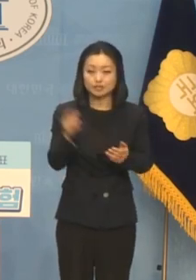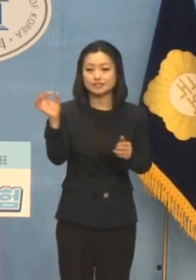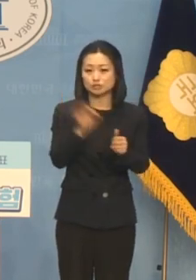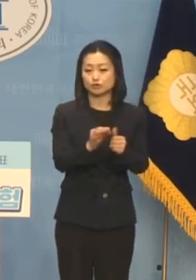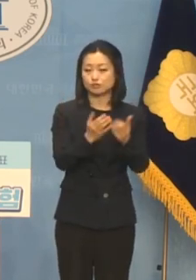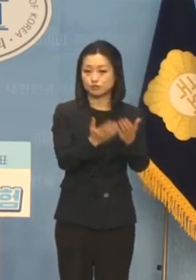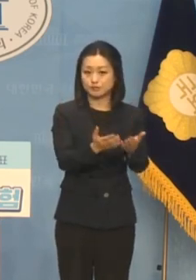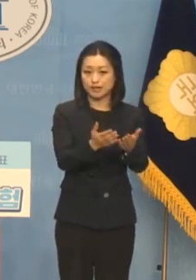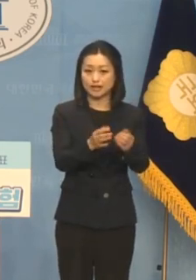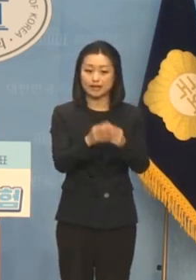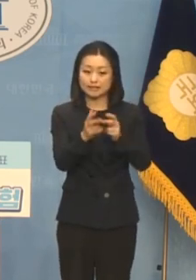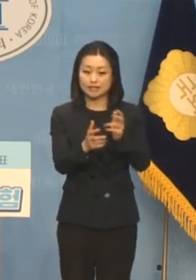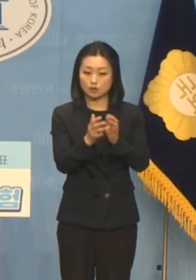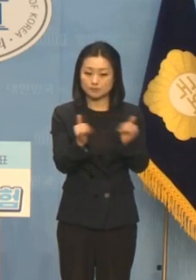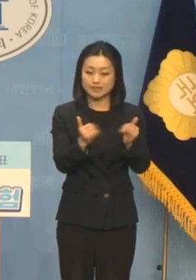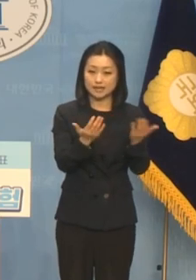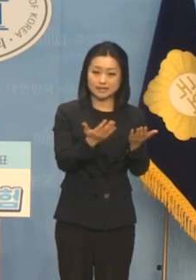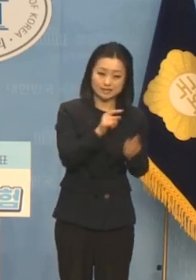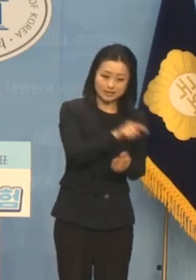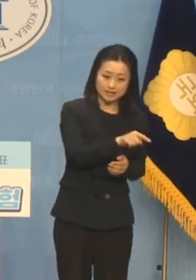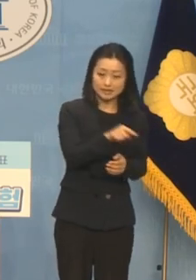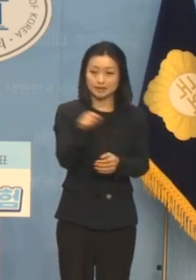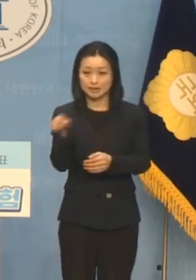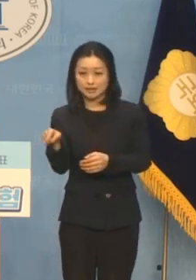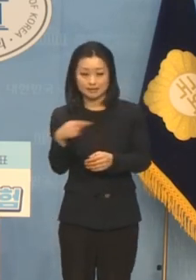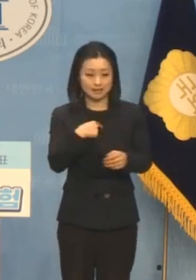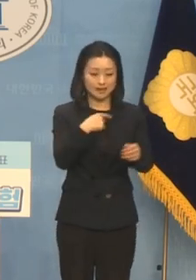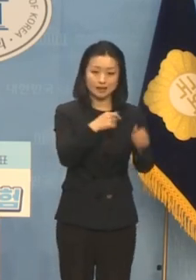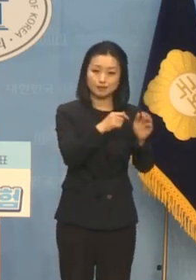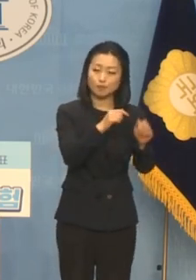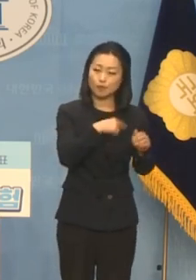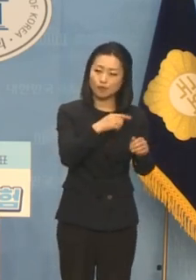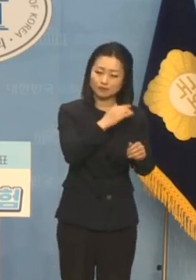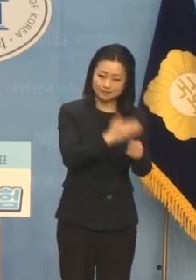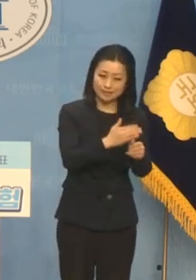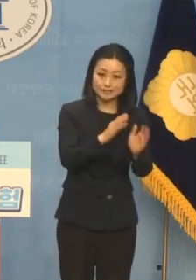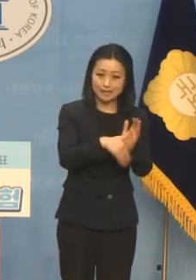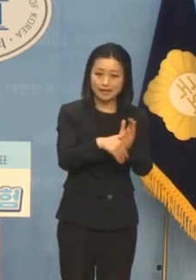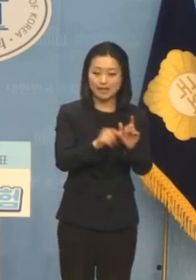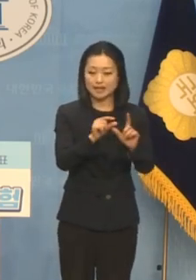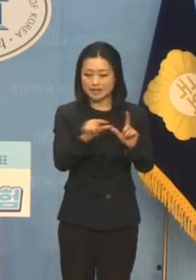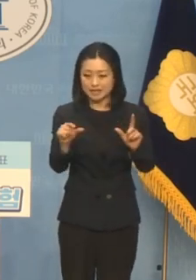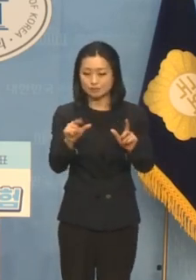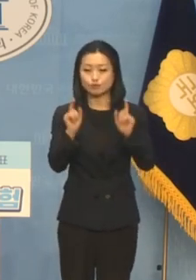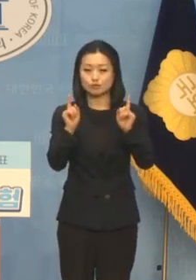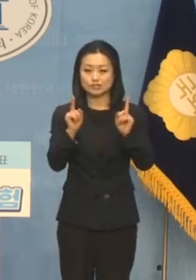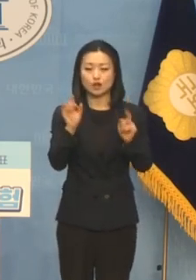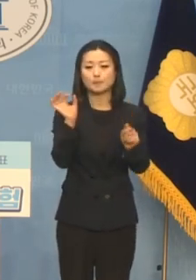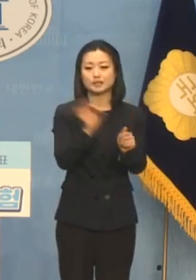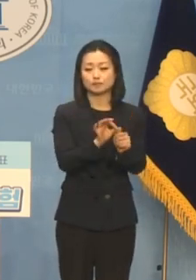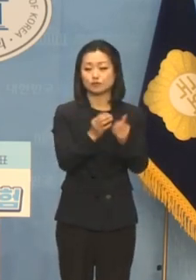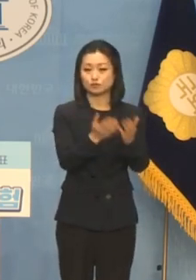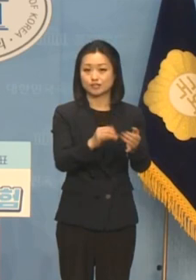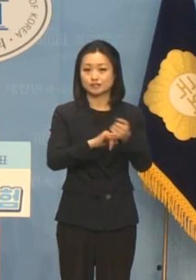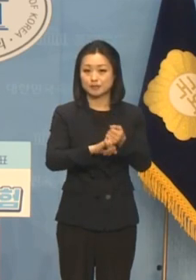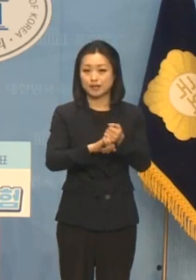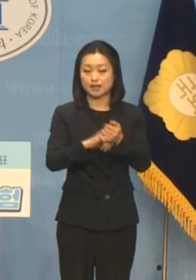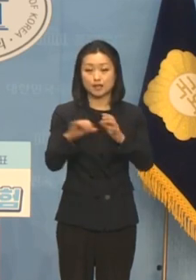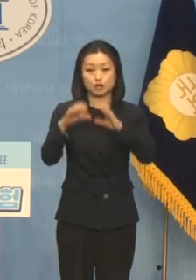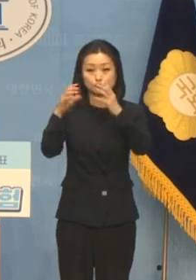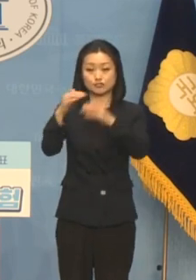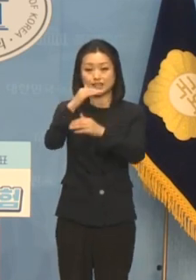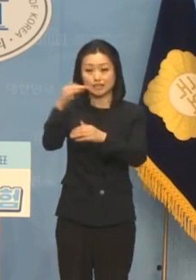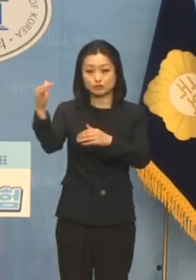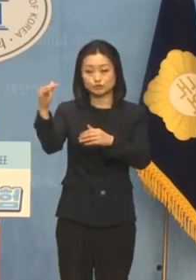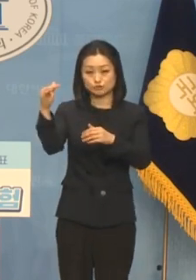2군데 이상 사업장에 일하면서 한 곳을 실직한 경우에는 부분 실업급여를 지급하겠습니다. 국제 기준에